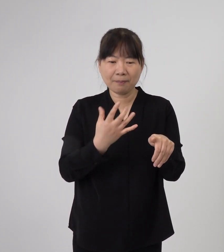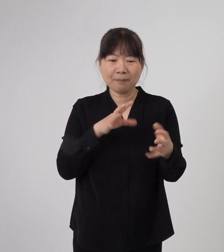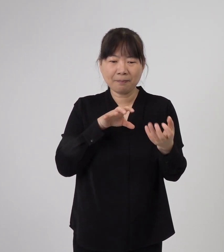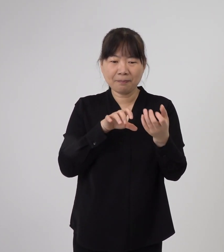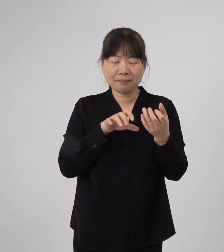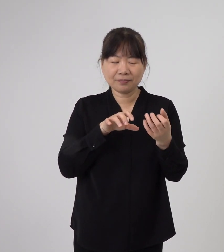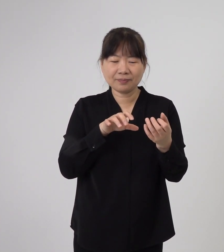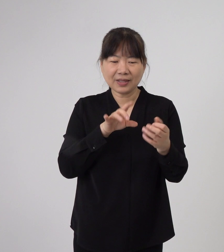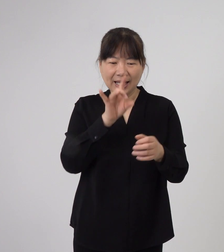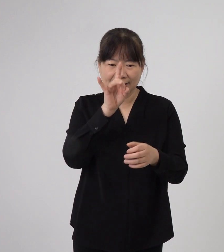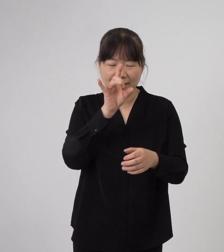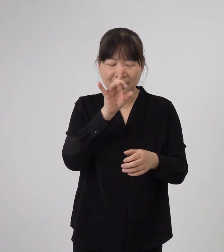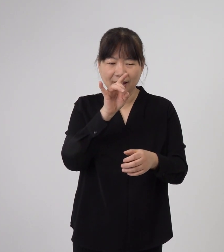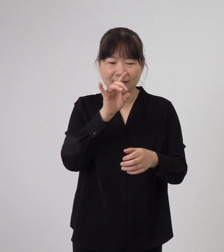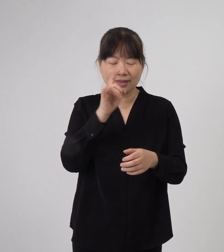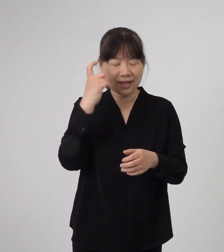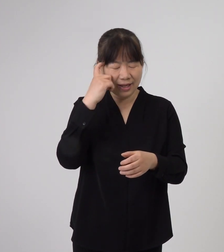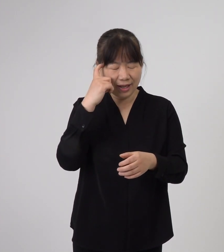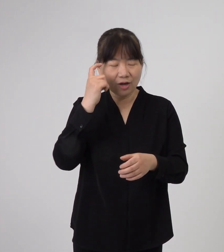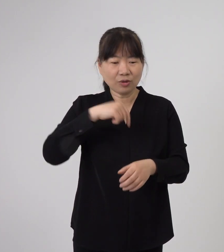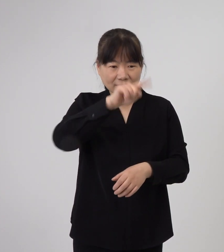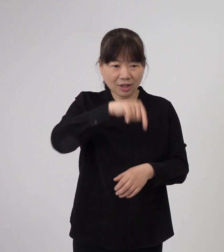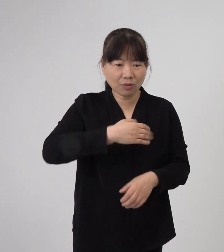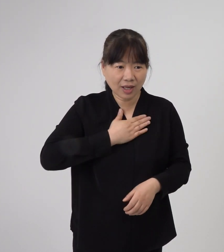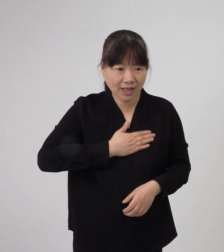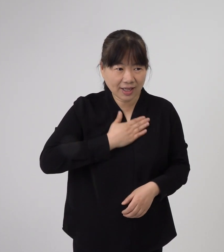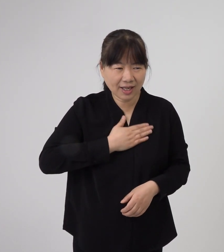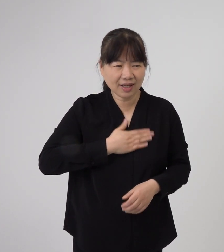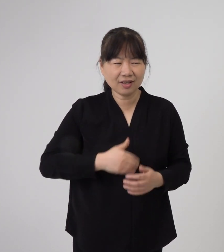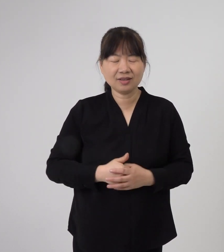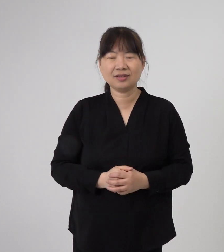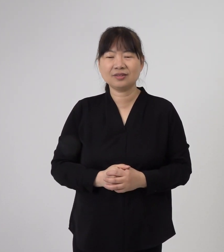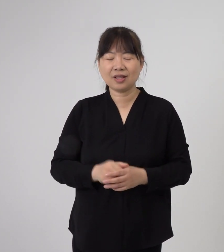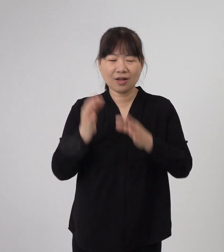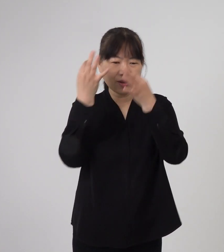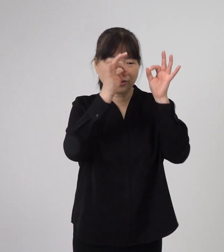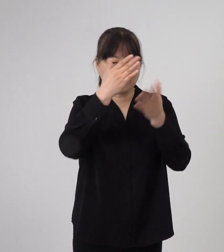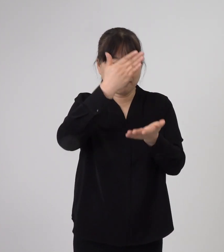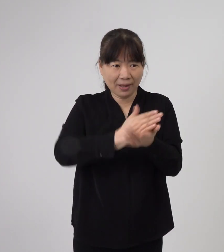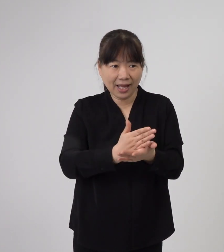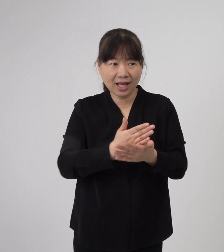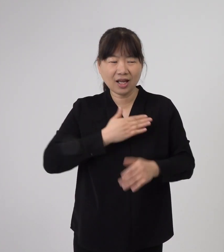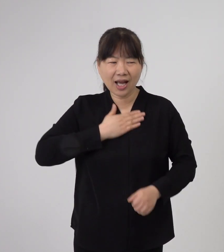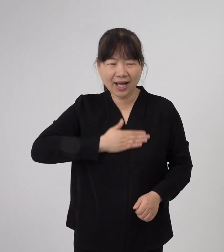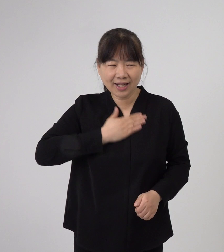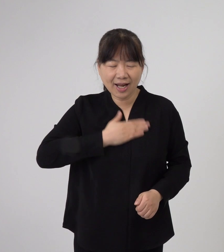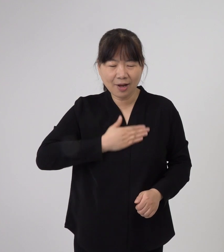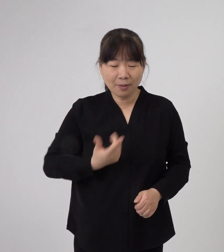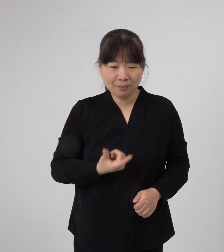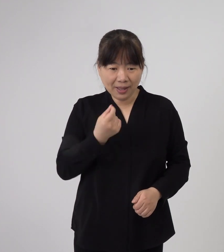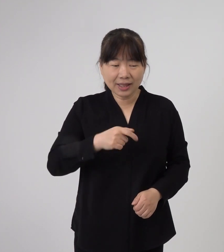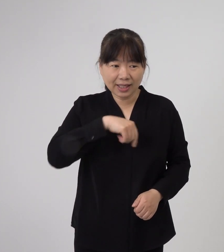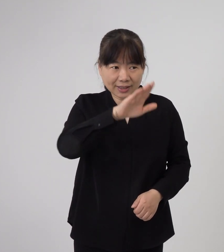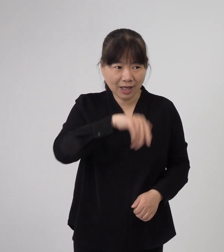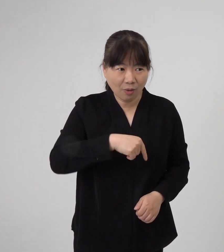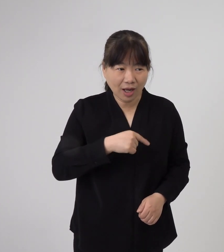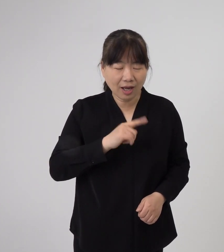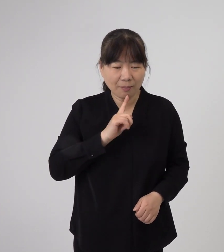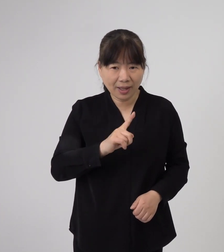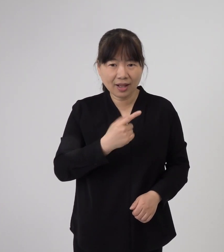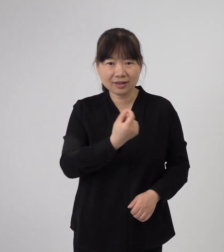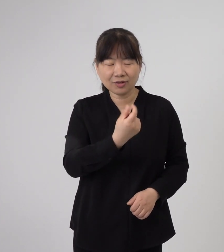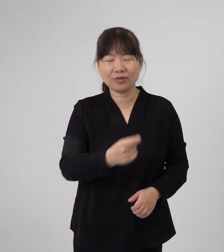뚫고 일직선으로 갔다 오라는 얘기가 아니잖아요. 너 한눈 팔지 말고 급하게 빨리 갔다 와 그 얘기